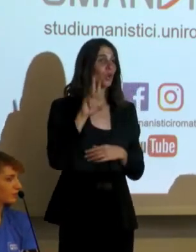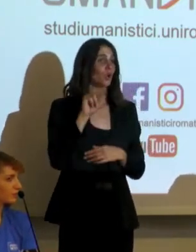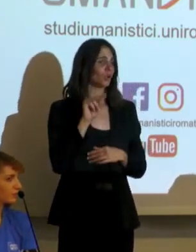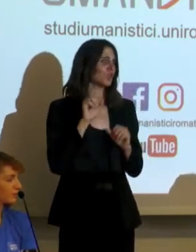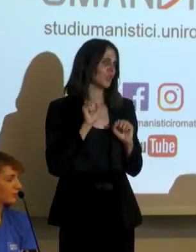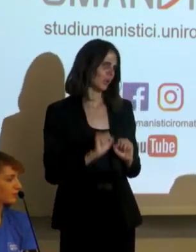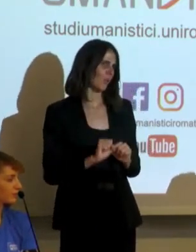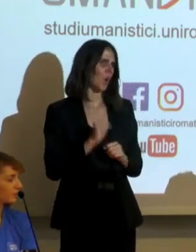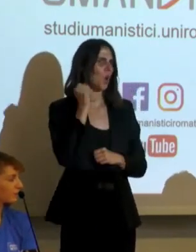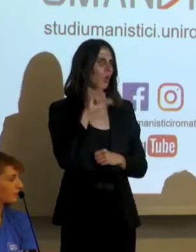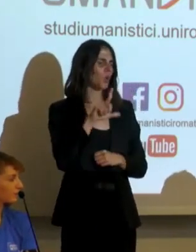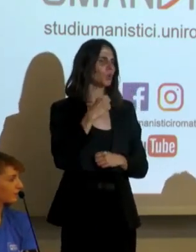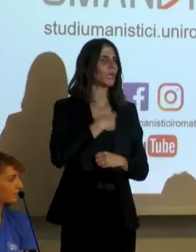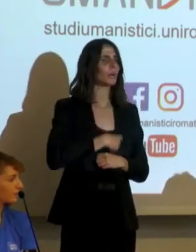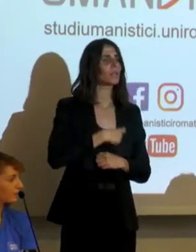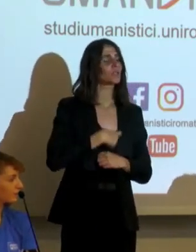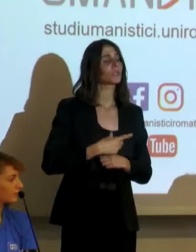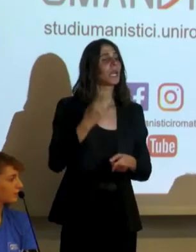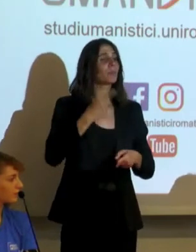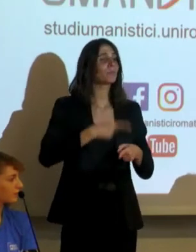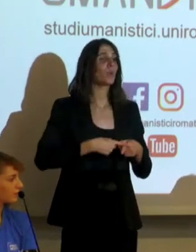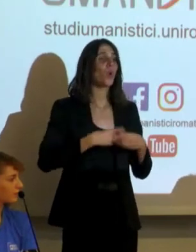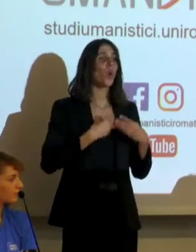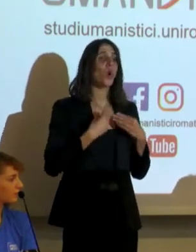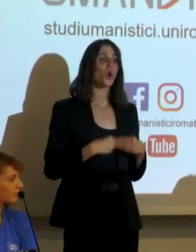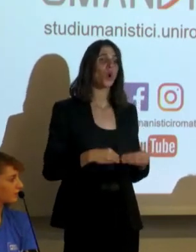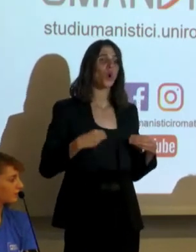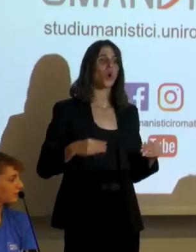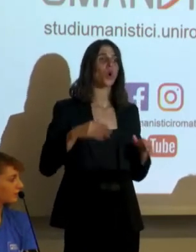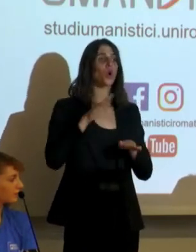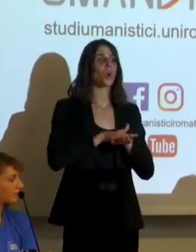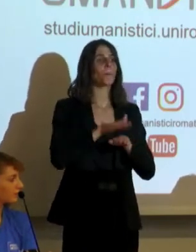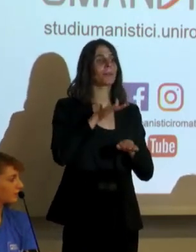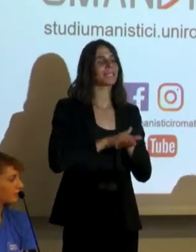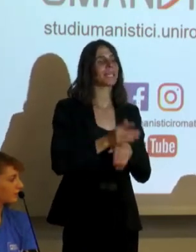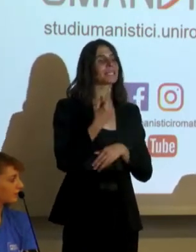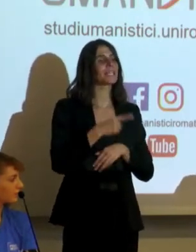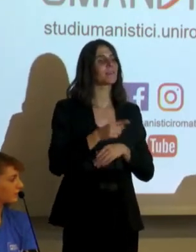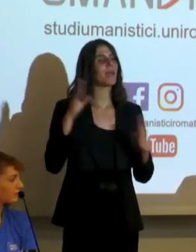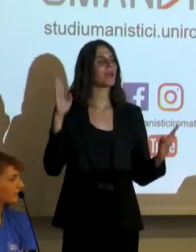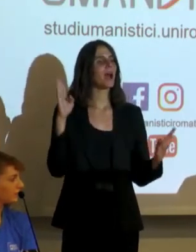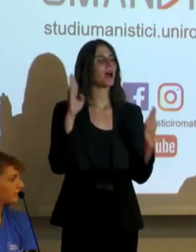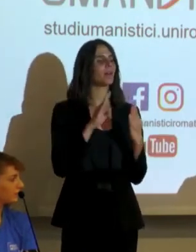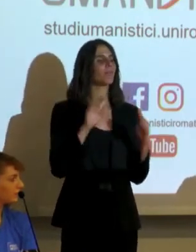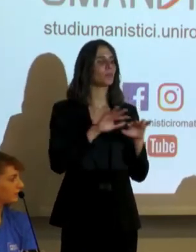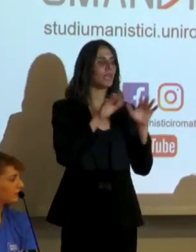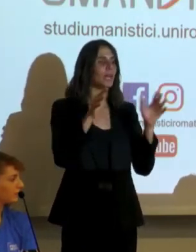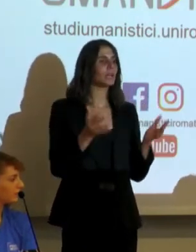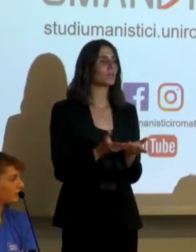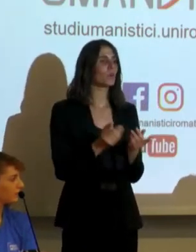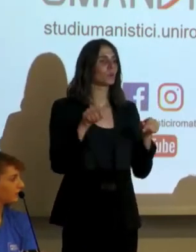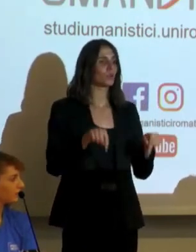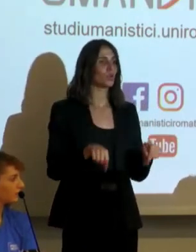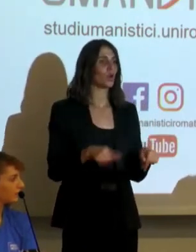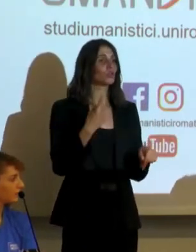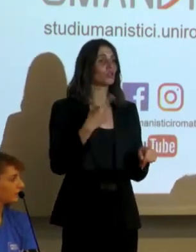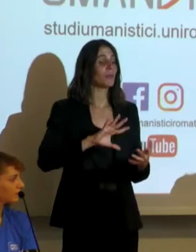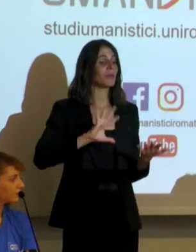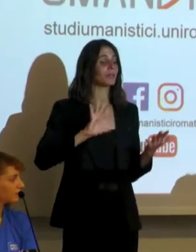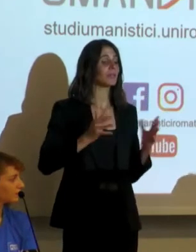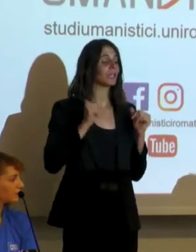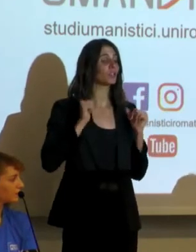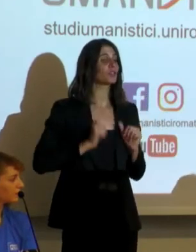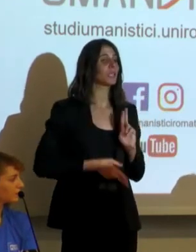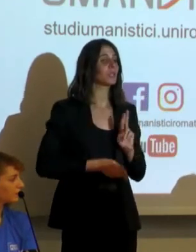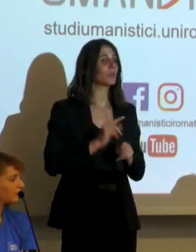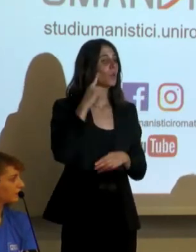personale e competenze per muoversi con il mondo di oggi, anche proprio per essere dei cittadini più consapevoli. Vado a leggere